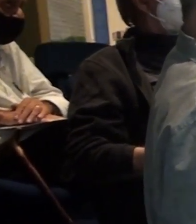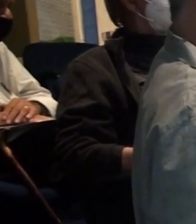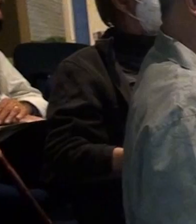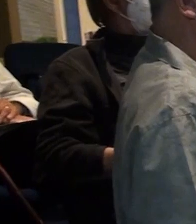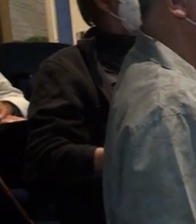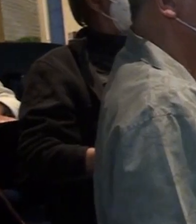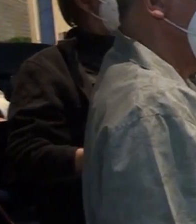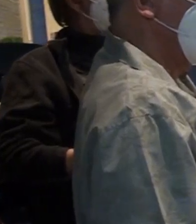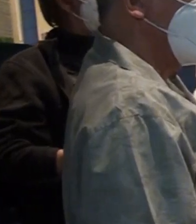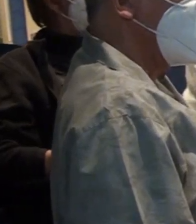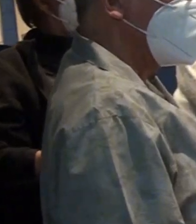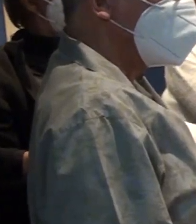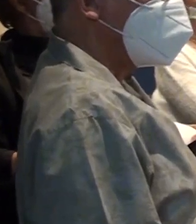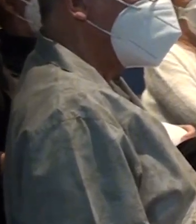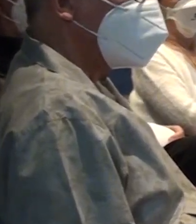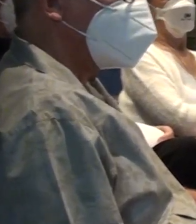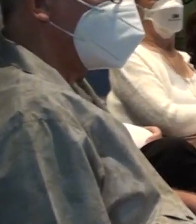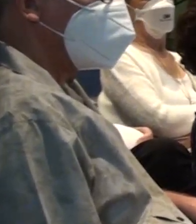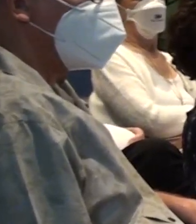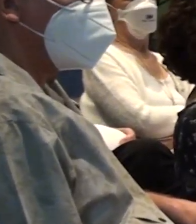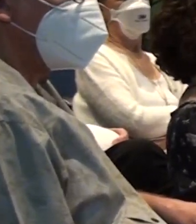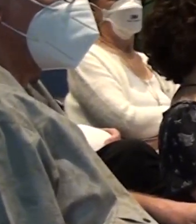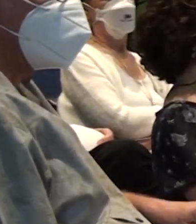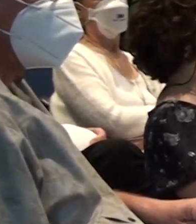Quem está na moda,